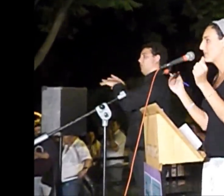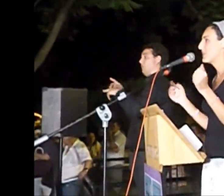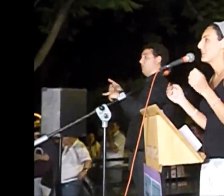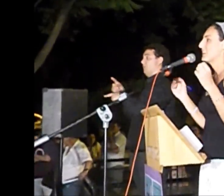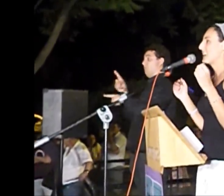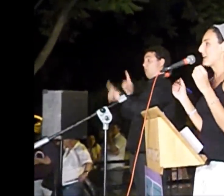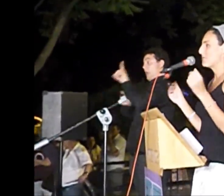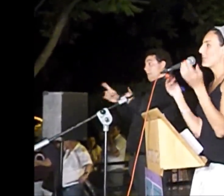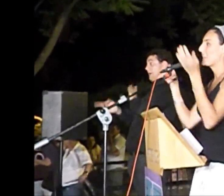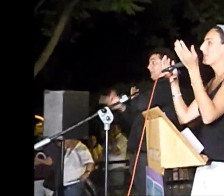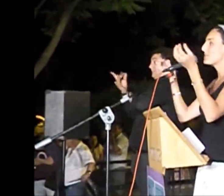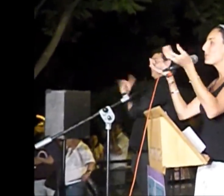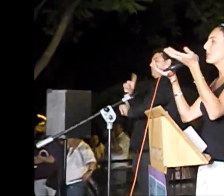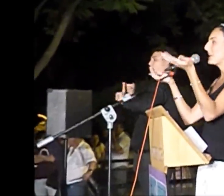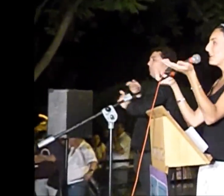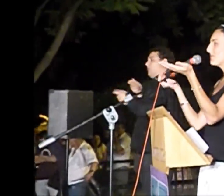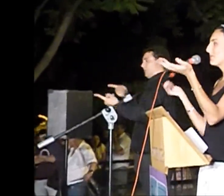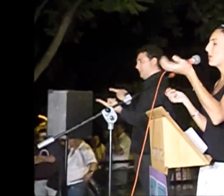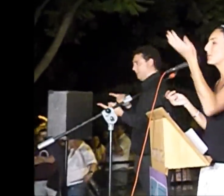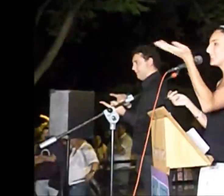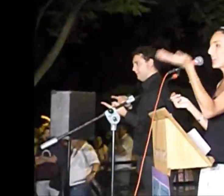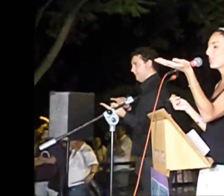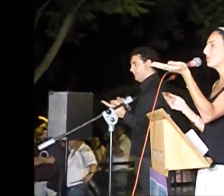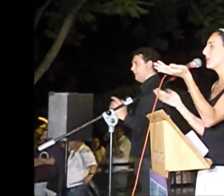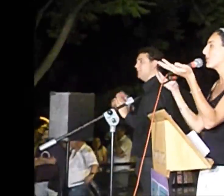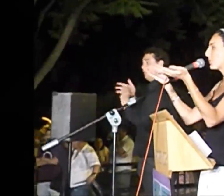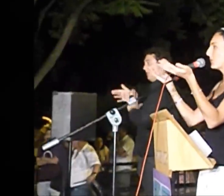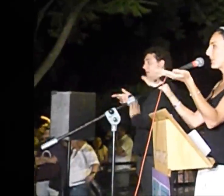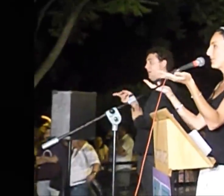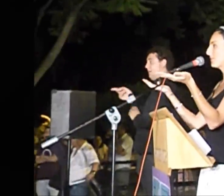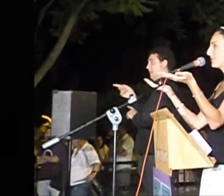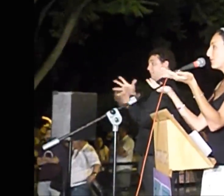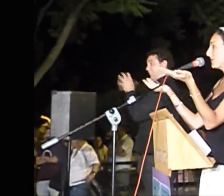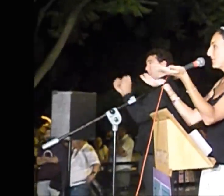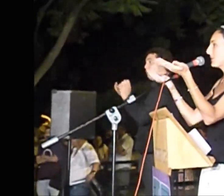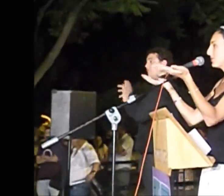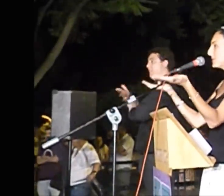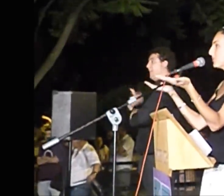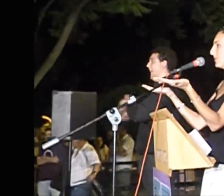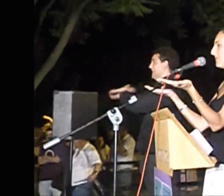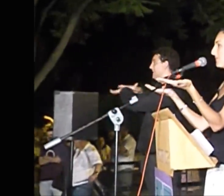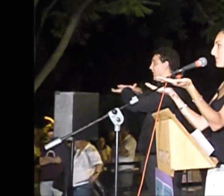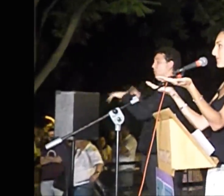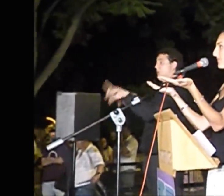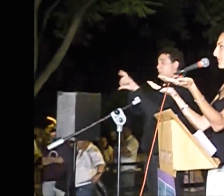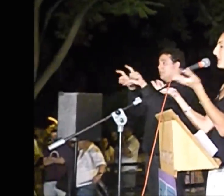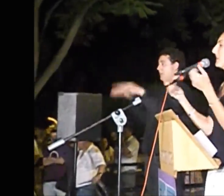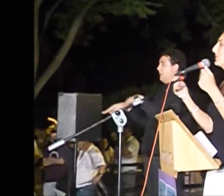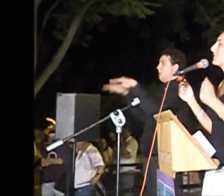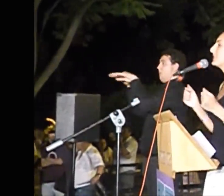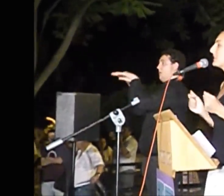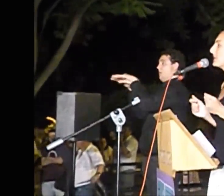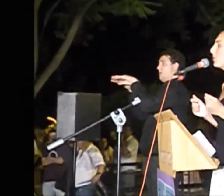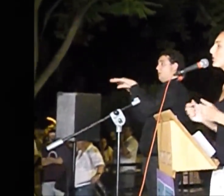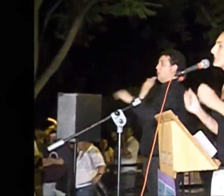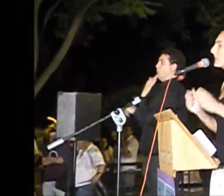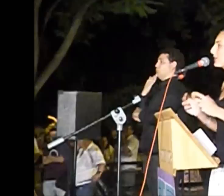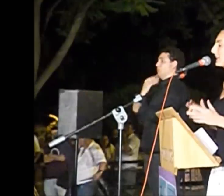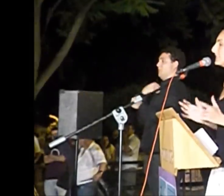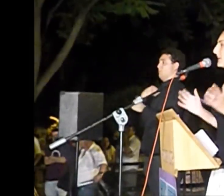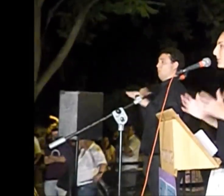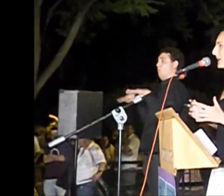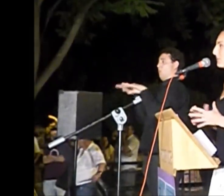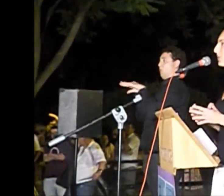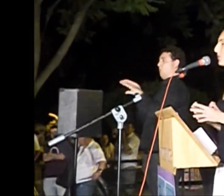manera que ponen a la mismo nivel a un estado y a una corporación como si fueran lo mismo entonces si un